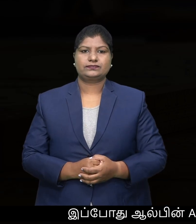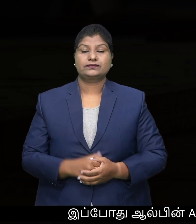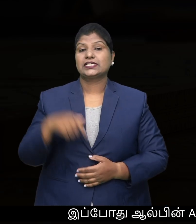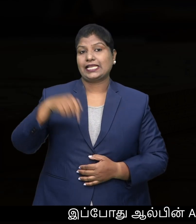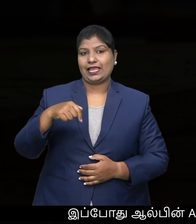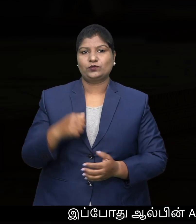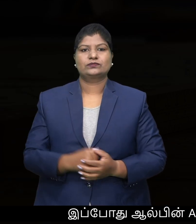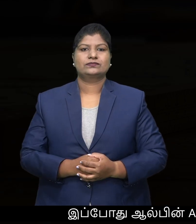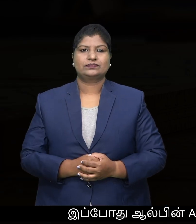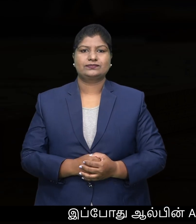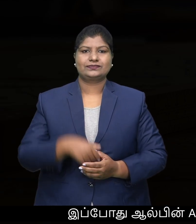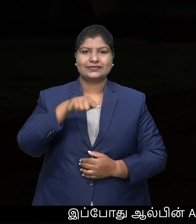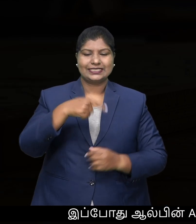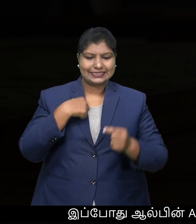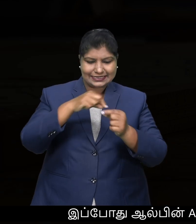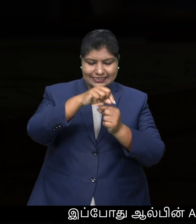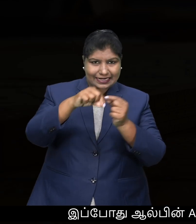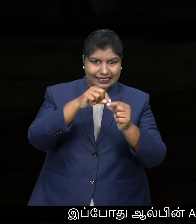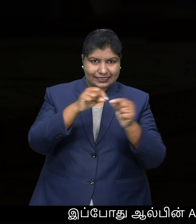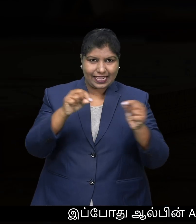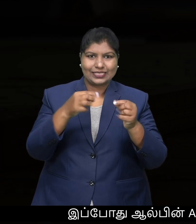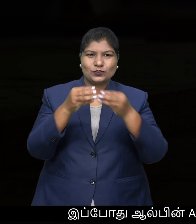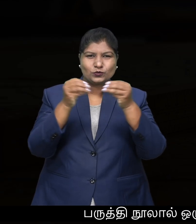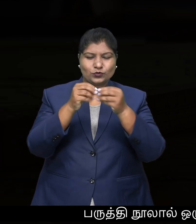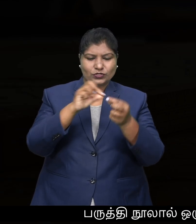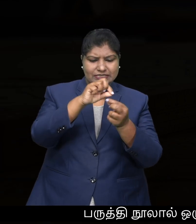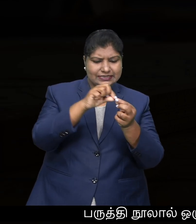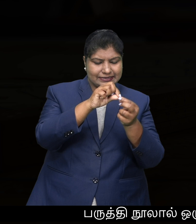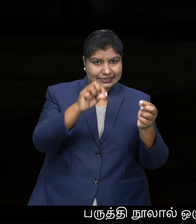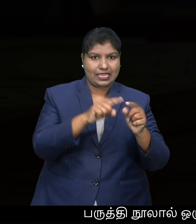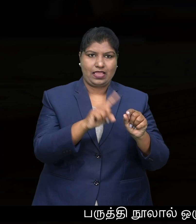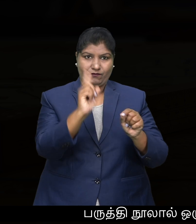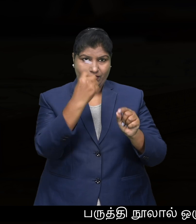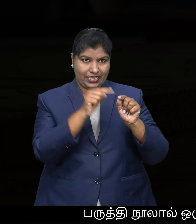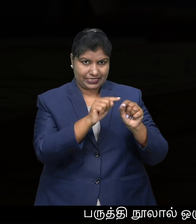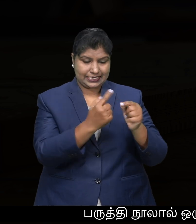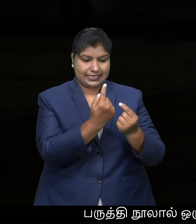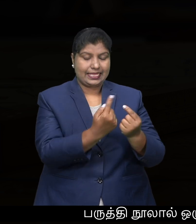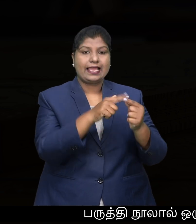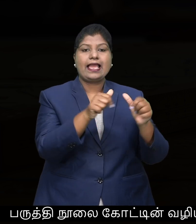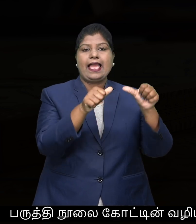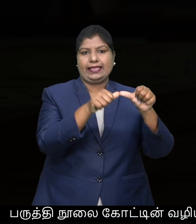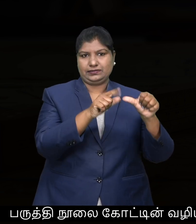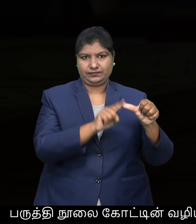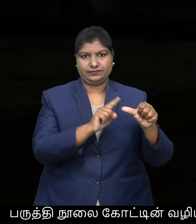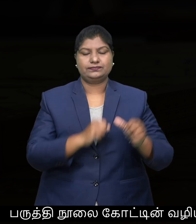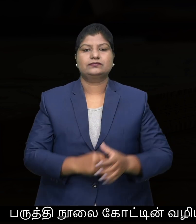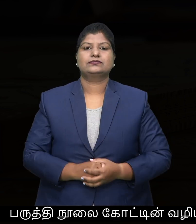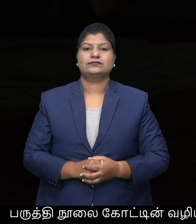இப்போது குண்டூசி ஏயின் முதல் புள்ளியில் பருத்தி நூலால் ஒரு முடிச்சை கட்டி பருத்தி நூலை கோட்டின்